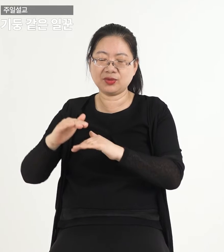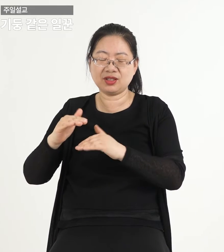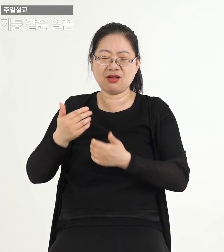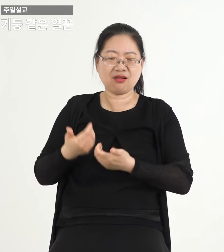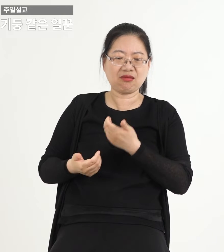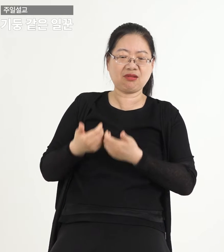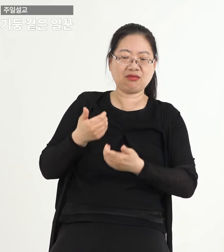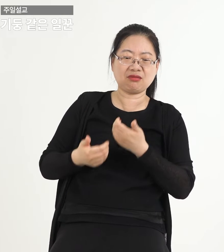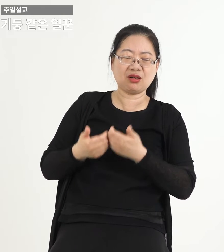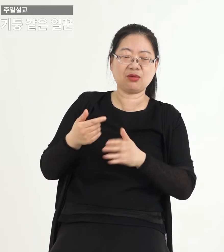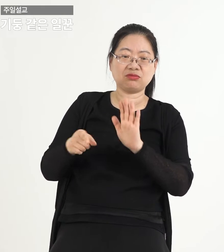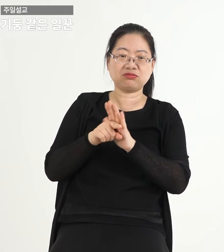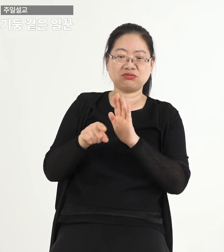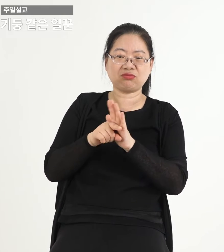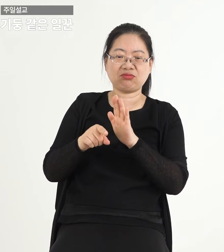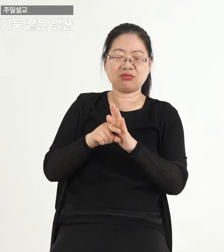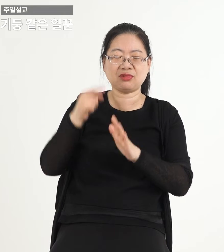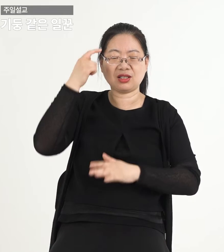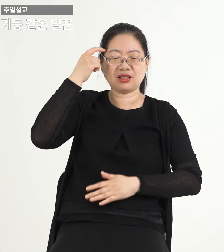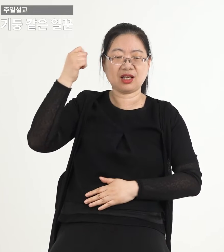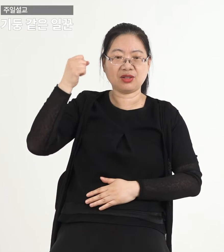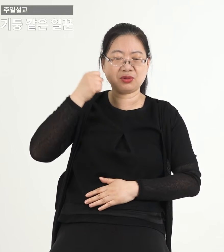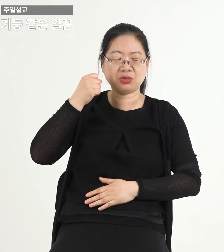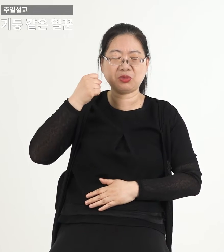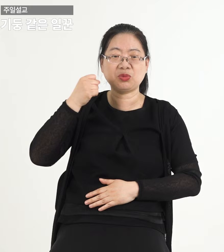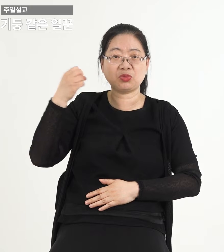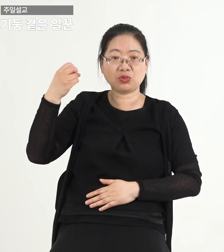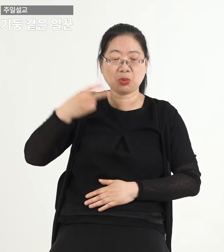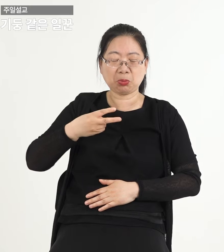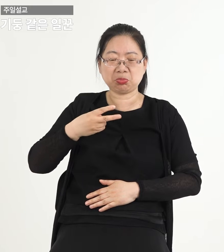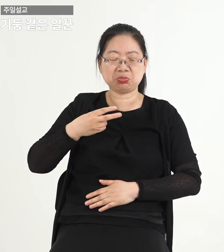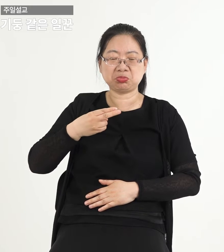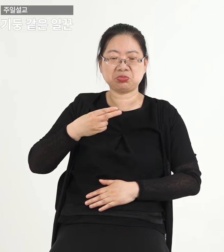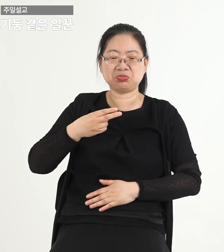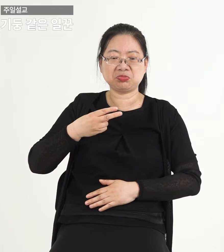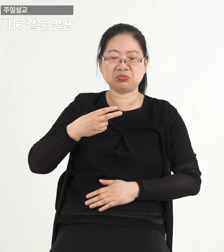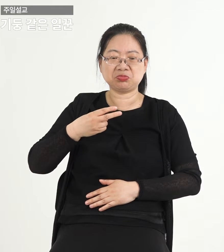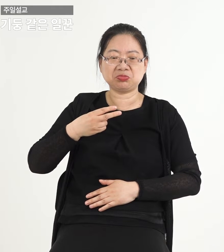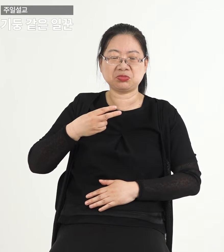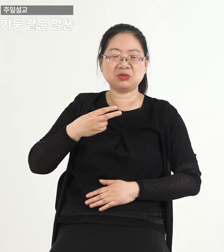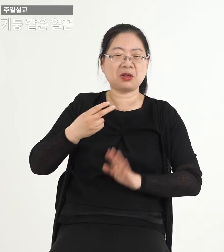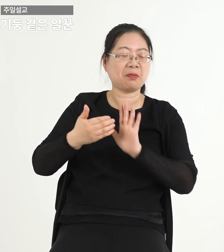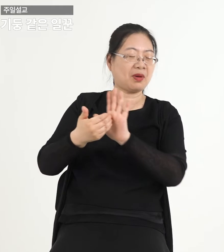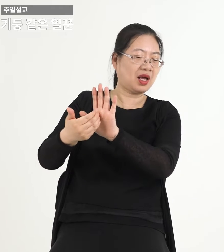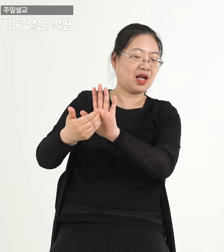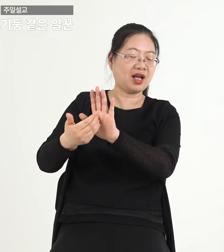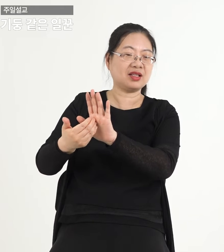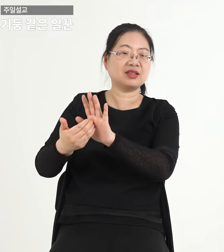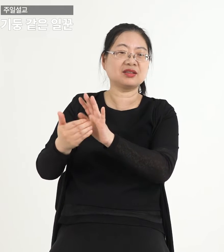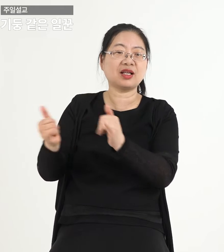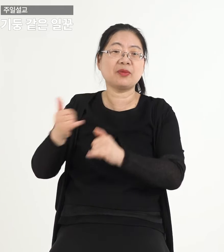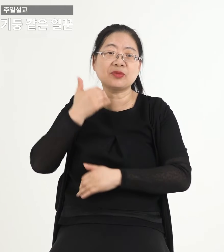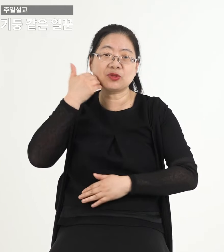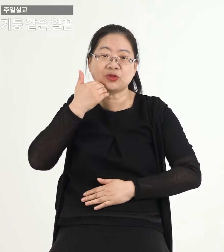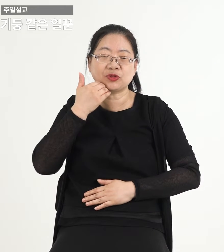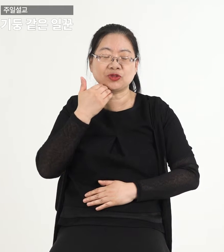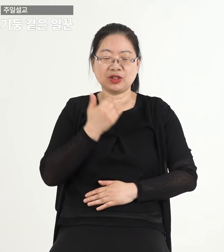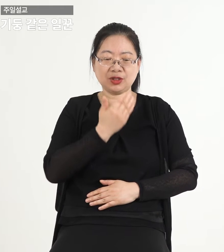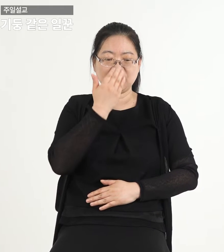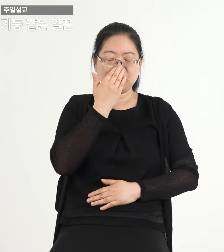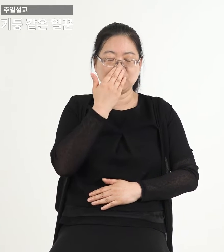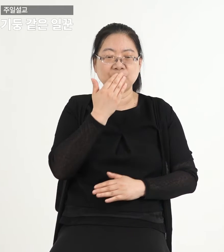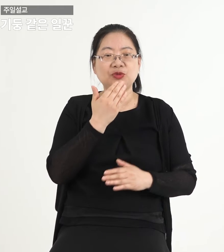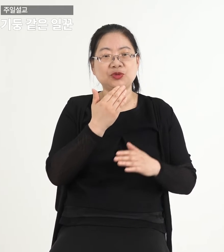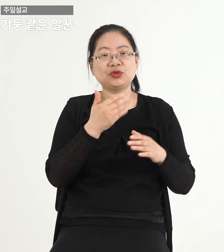부정적으로 이해를 하고 거칠게 반응하는 무리들이 당연히 누구겠어요? 유대 공동체란